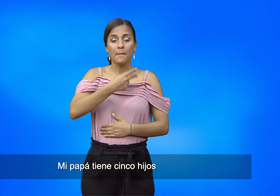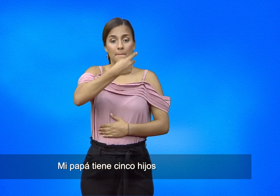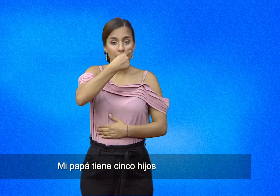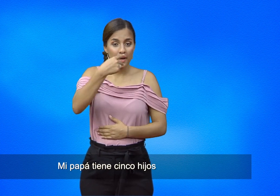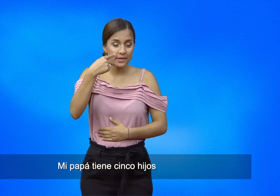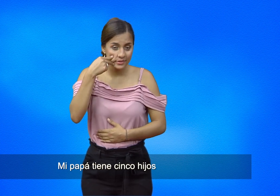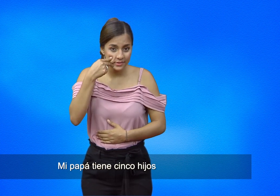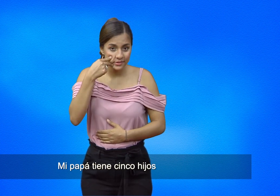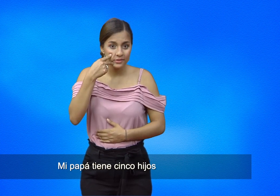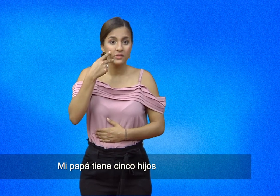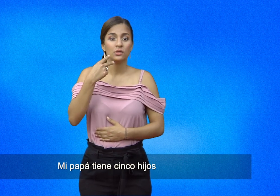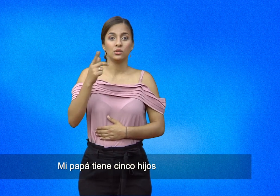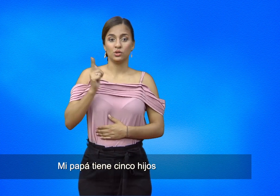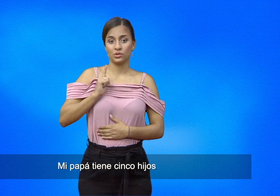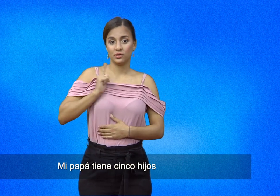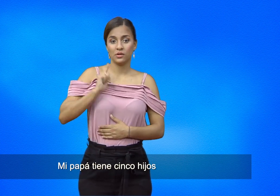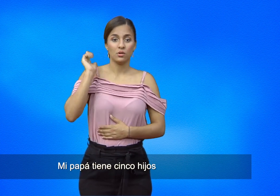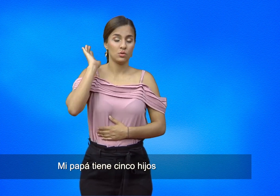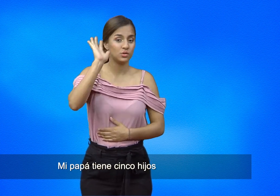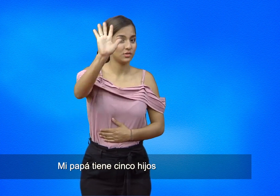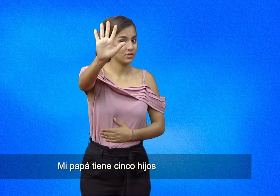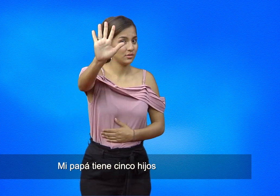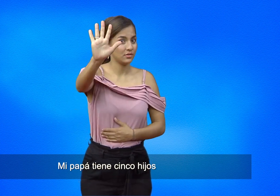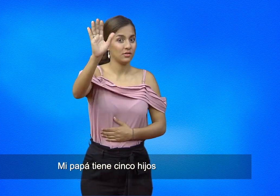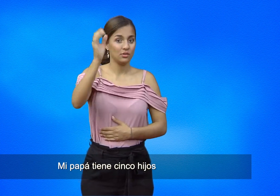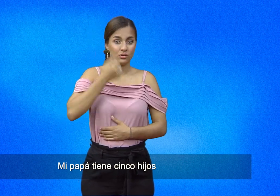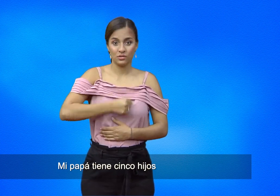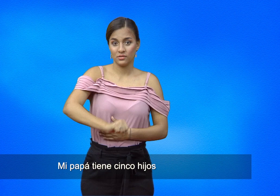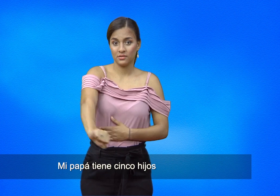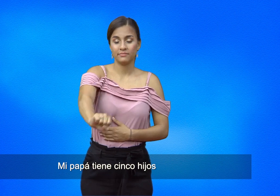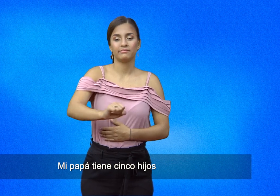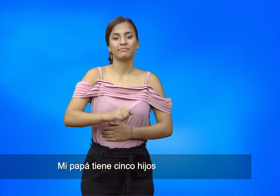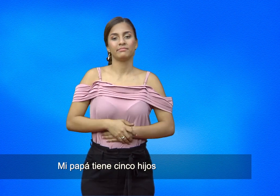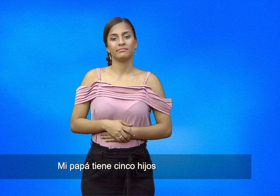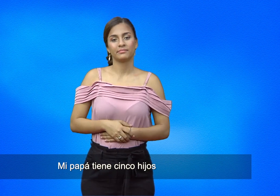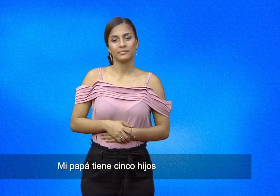mi papá tiene cinco hijos